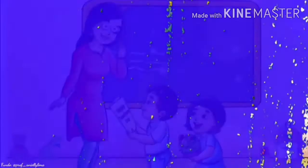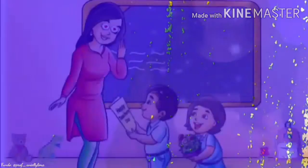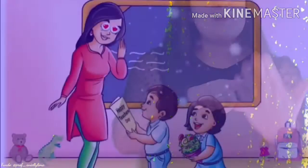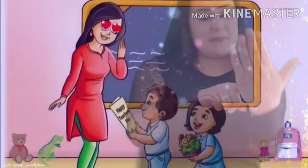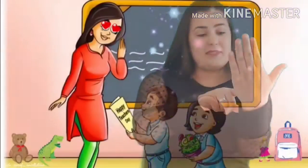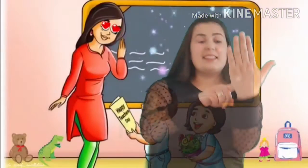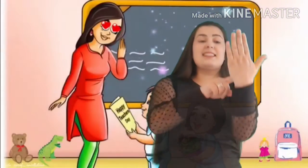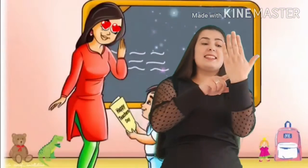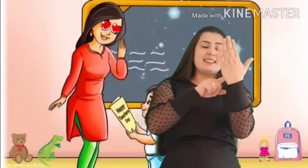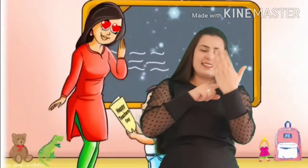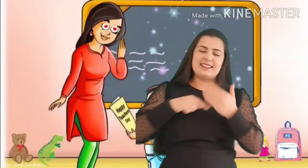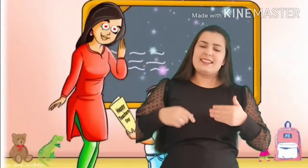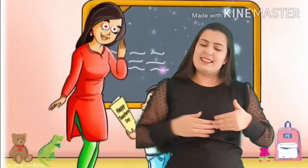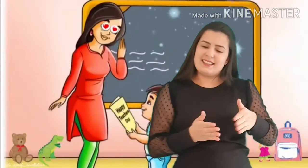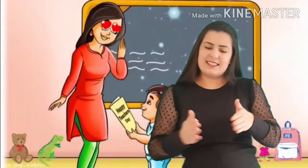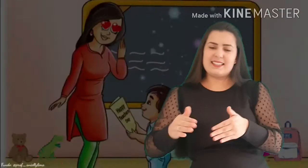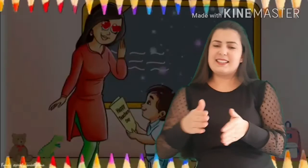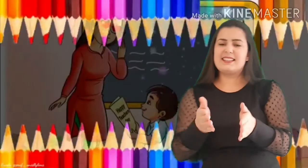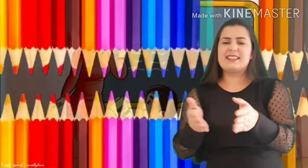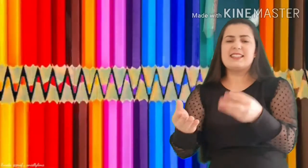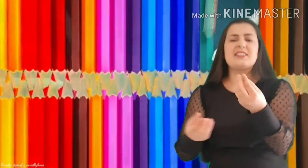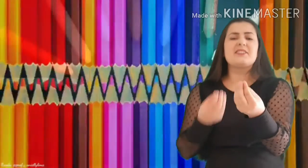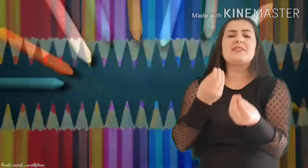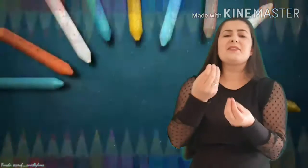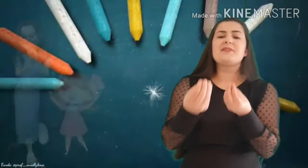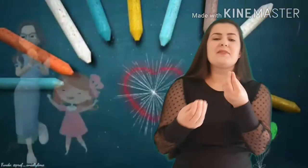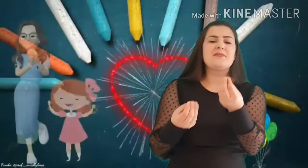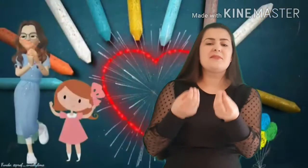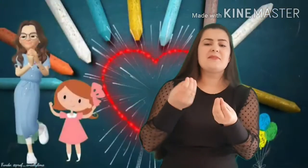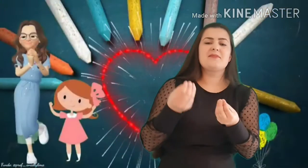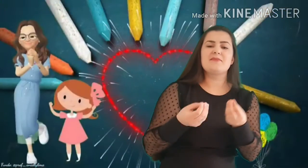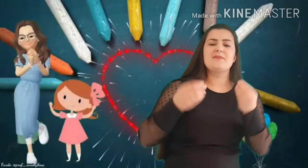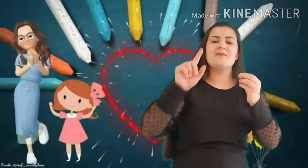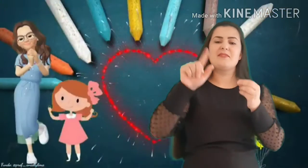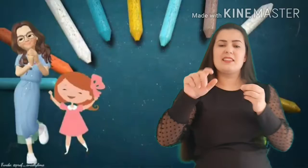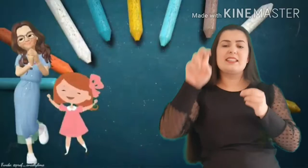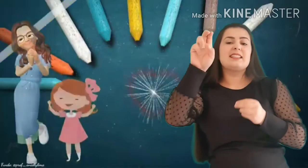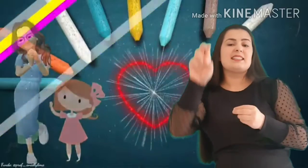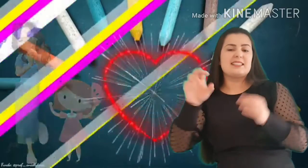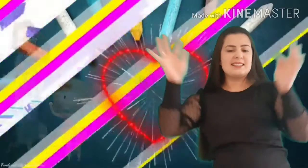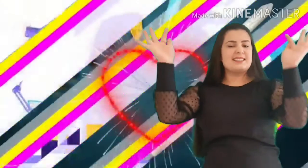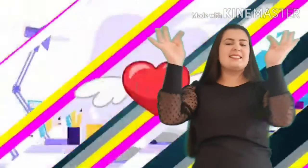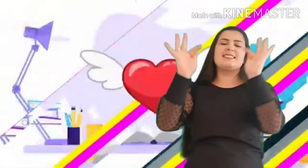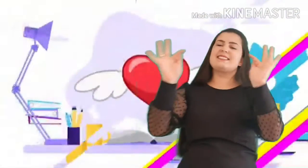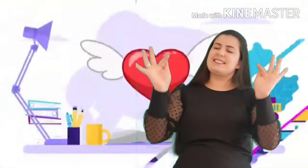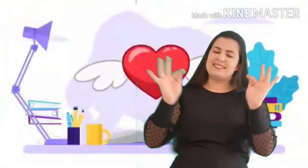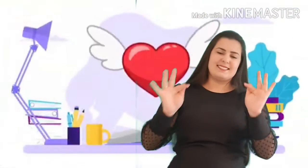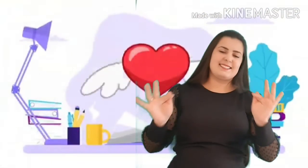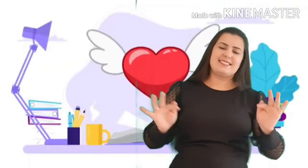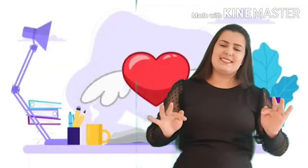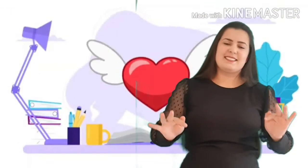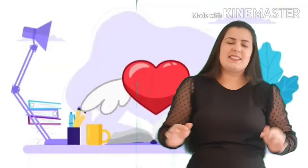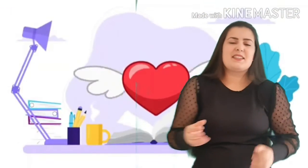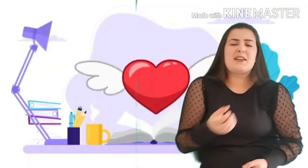mostrou o caminho e como fazer para ser feliz. Tudo fica tão